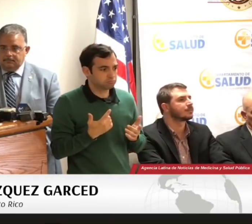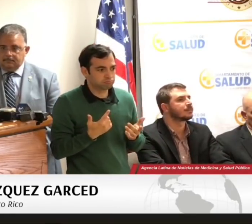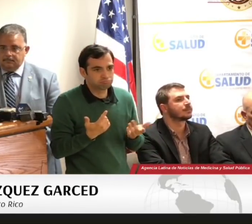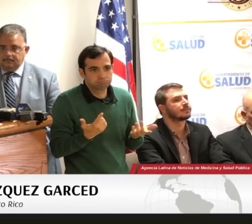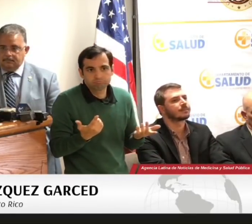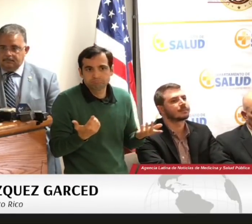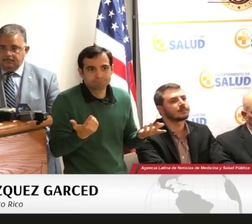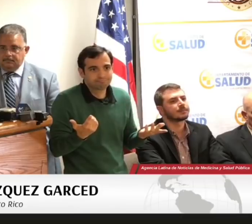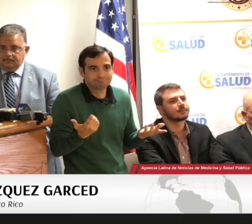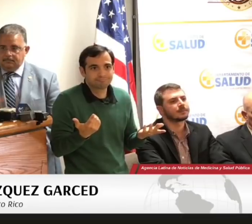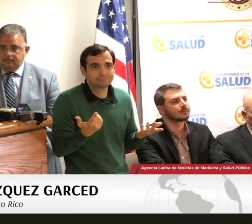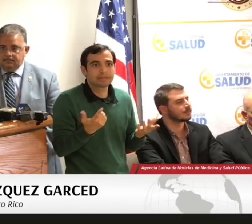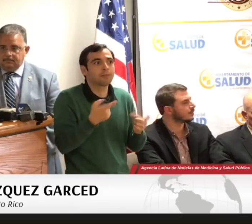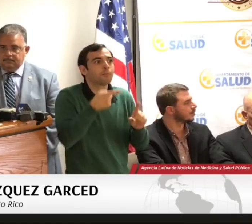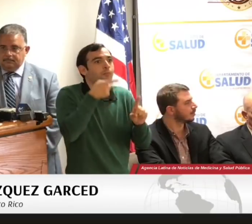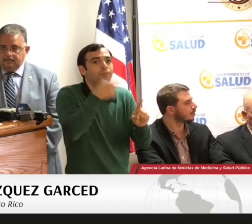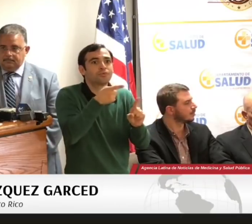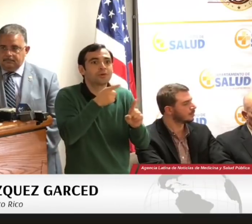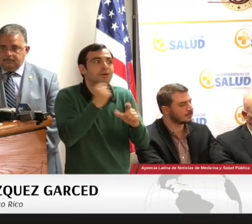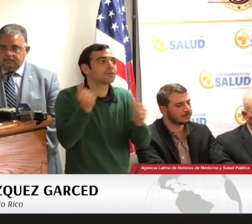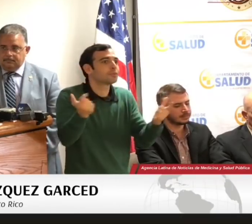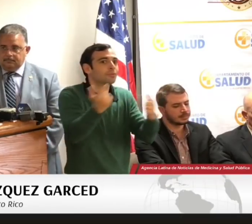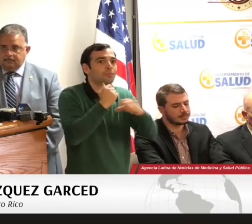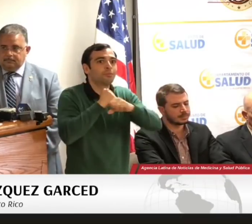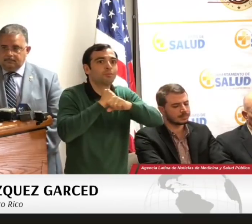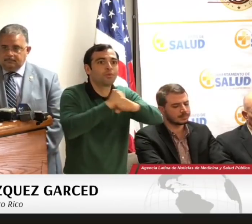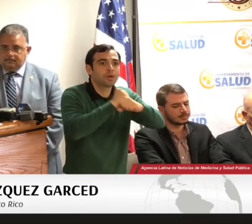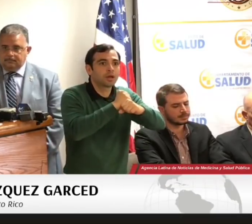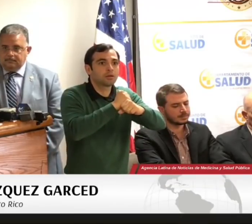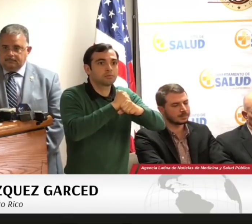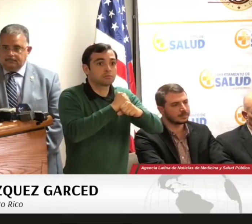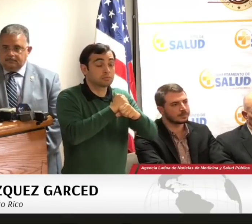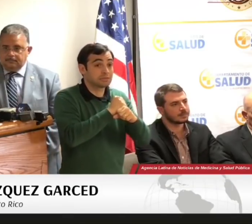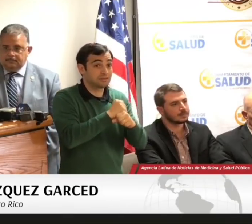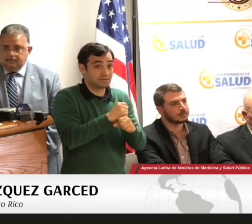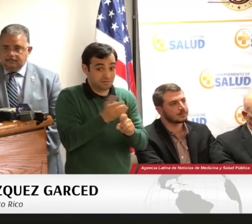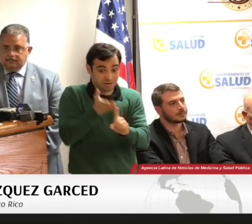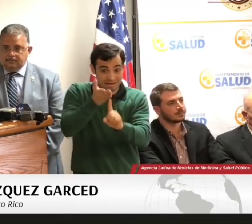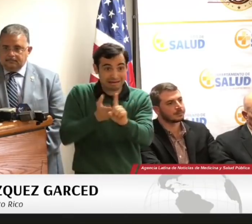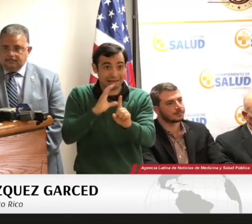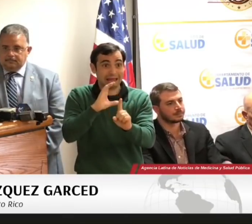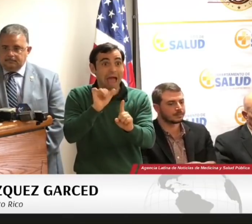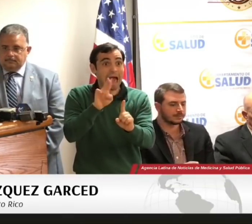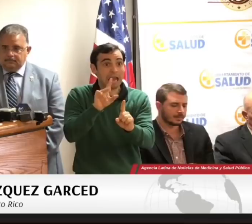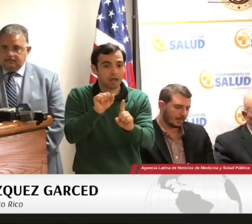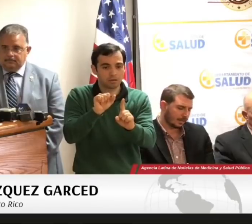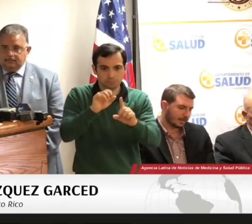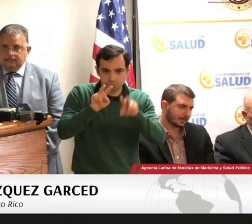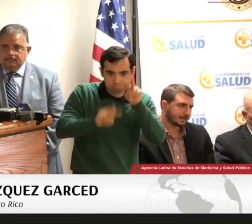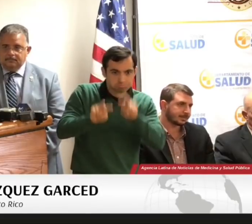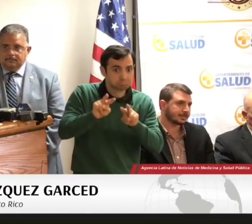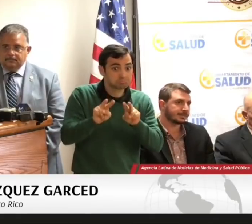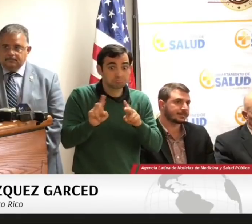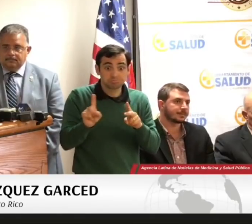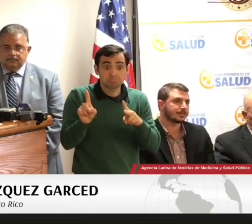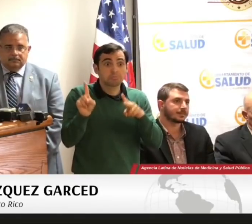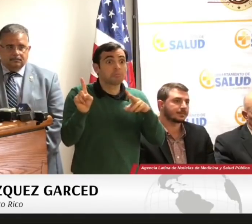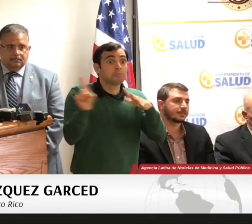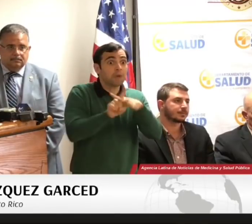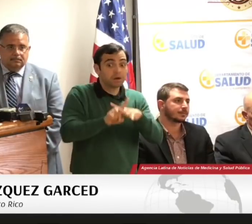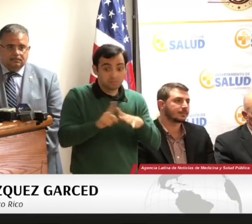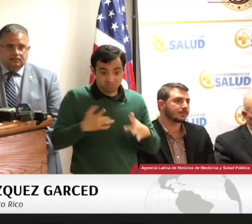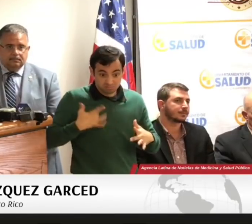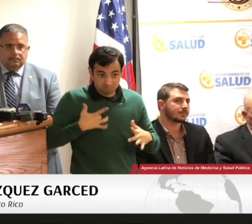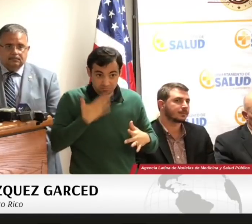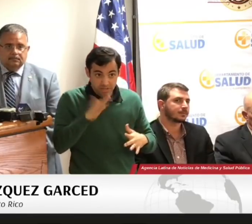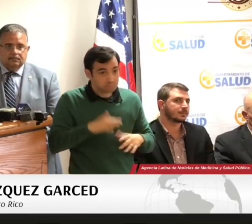que se protejan, monitorearla, verificar que no haya cambio en su salud, y hasta el momento no ha ocurrido. Muy bien, por